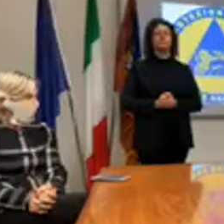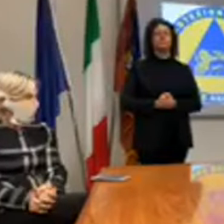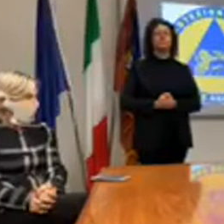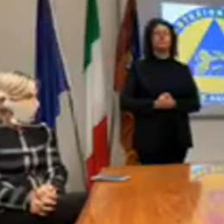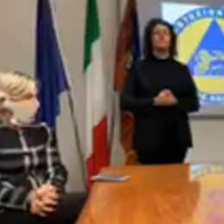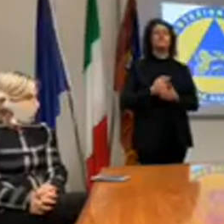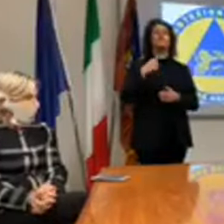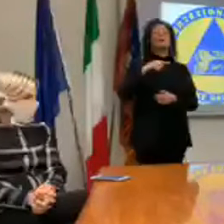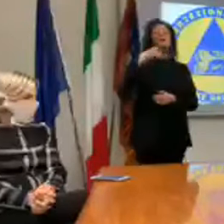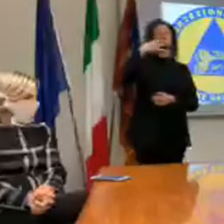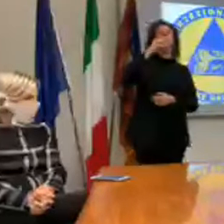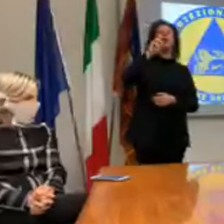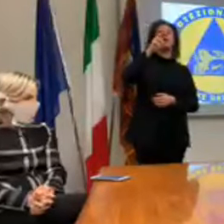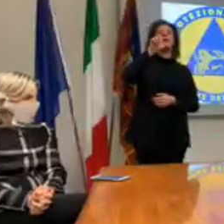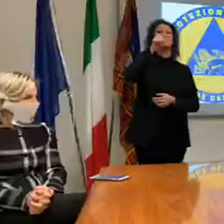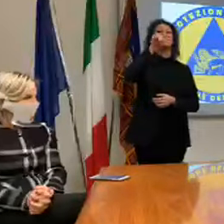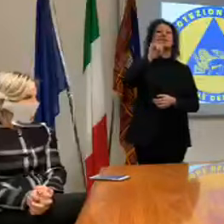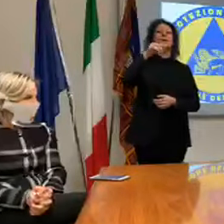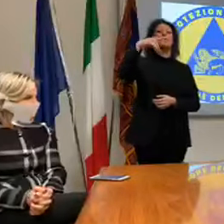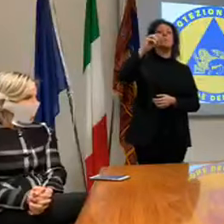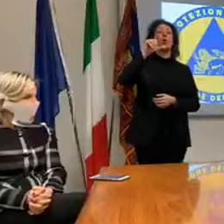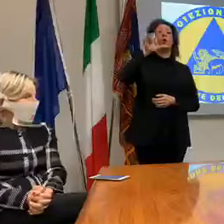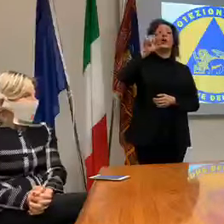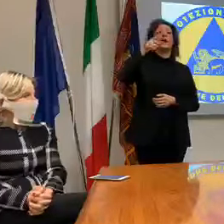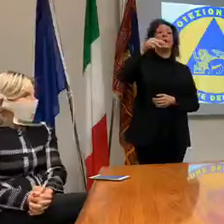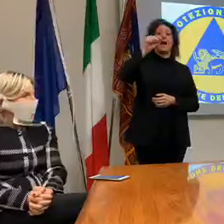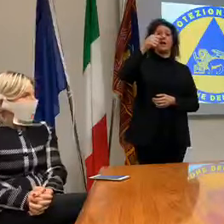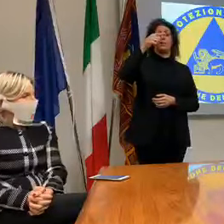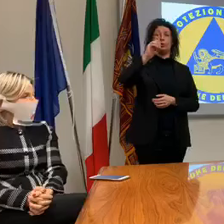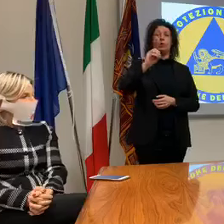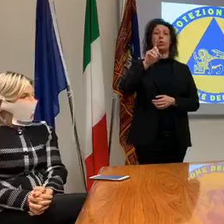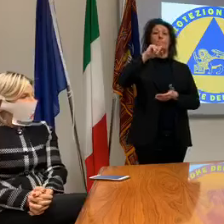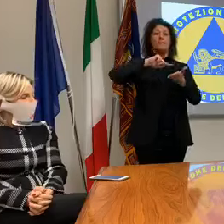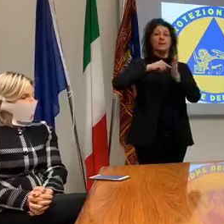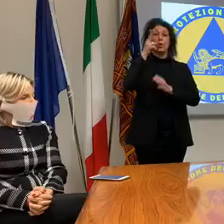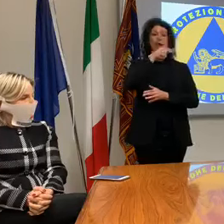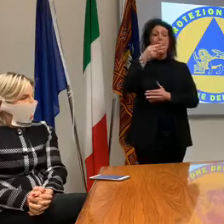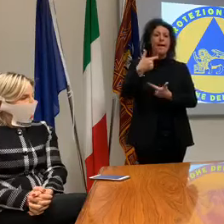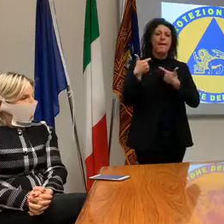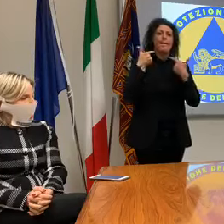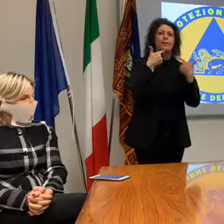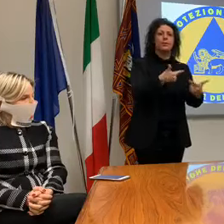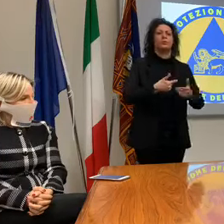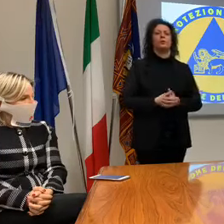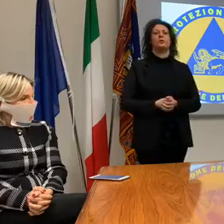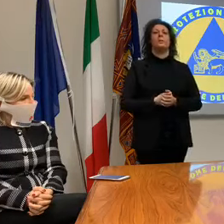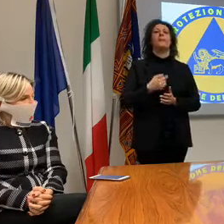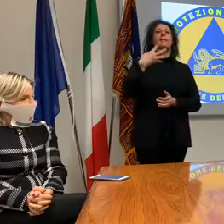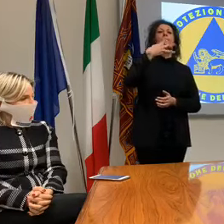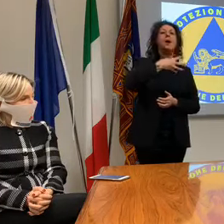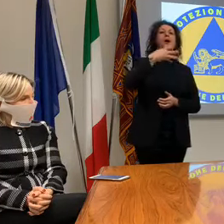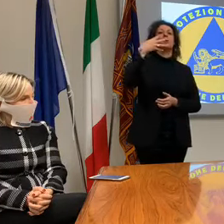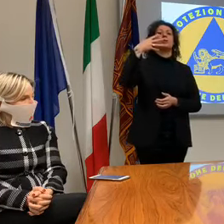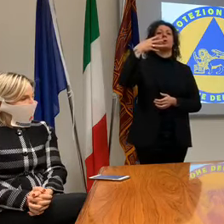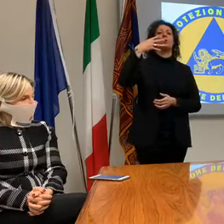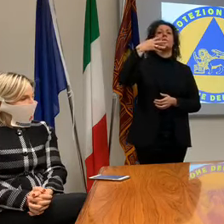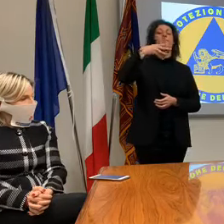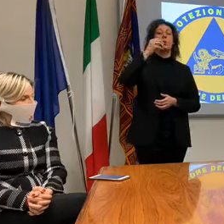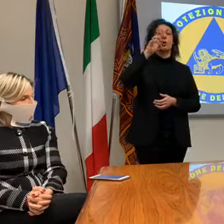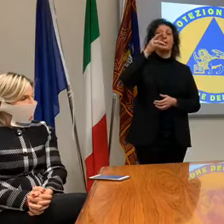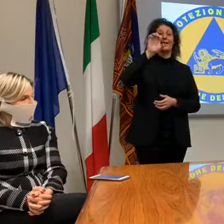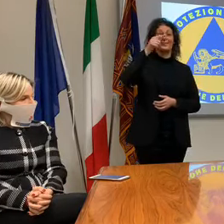dei Moretti Polegato, un altro 1 milione di euro, di Enrico Moretti Polegato e ovviamente Mario Moretti Polegato per Geox e Diadora,